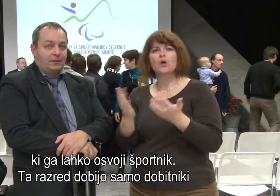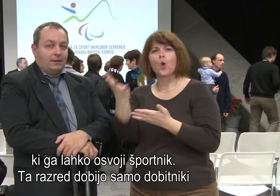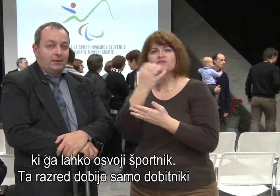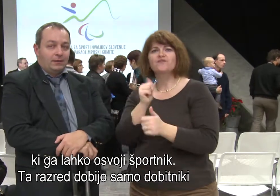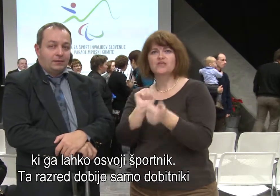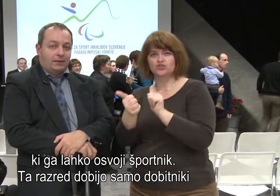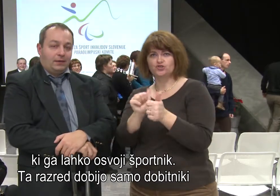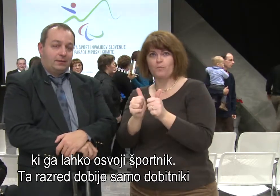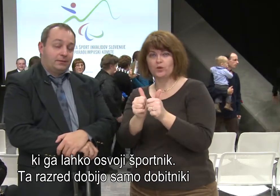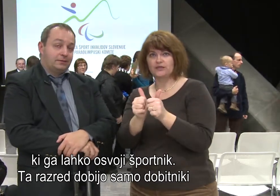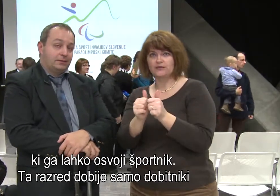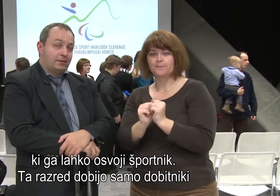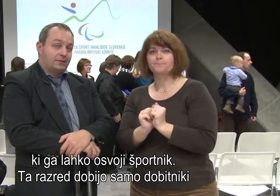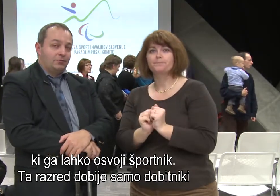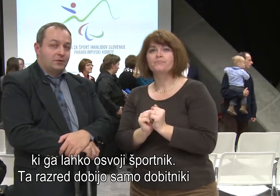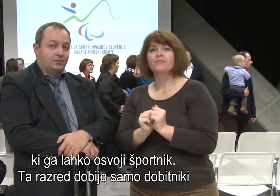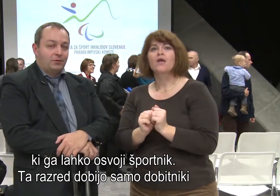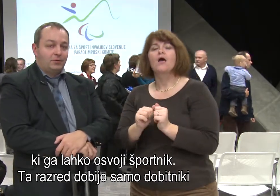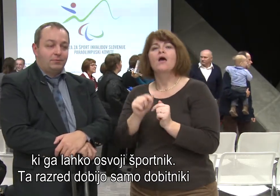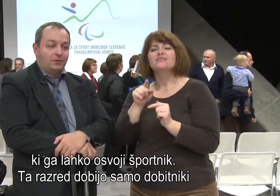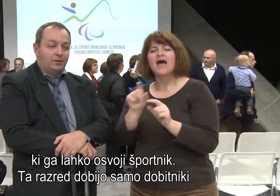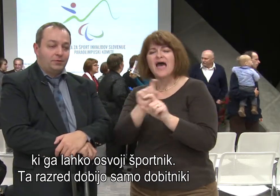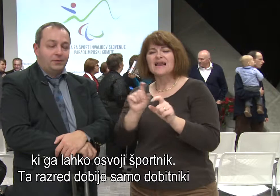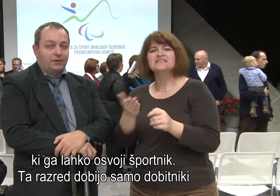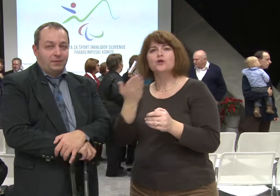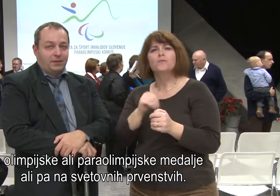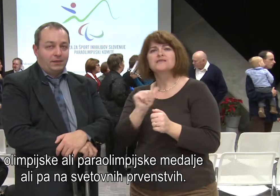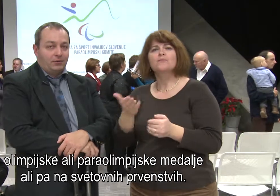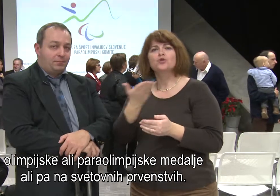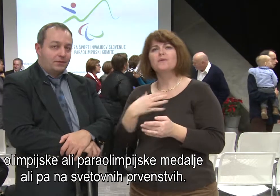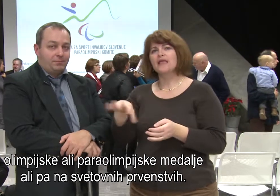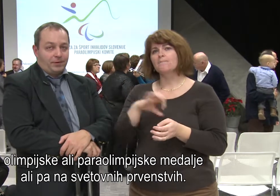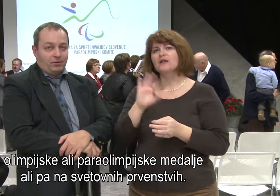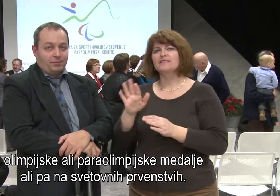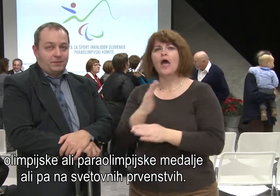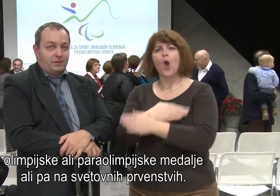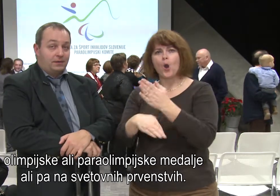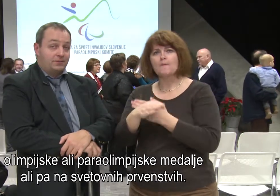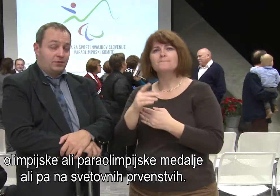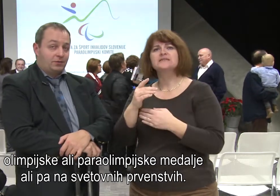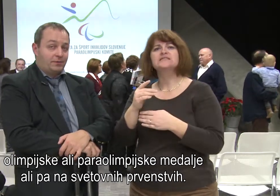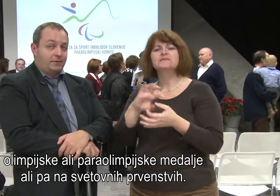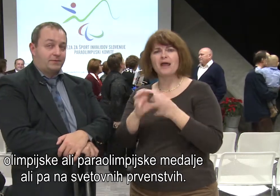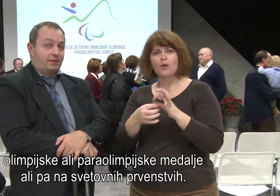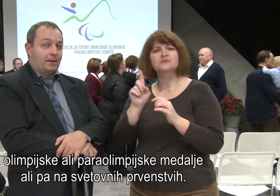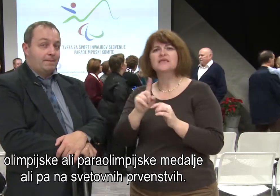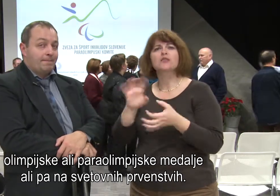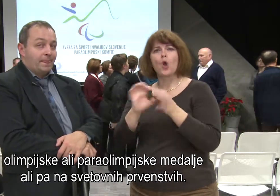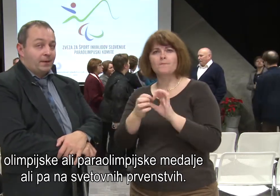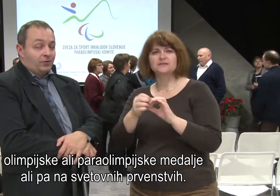športnik. Ta razred dobijo samo dobitniki medalj na olimpijskih, paraolimpijskih igrah in svetovnih